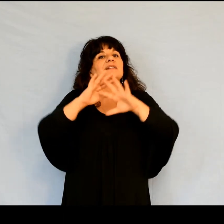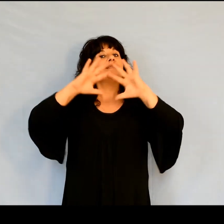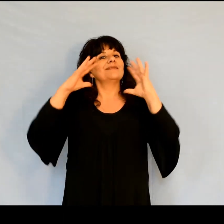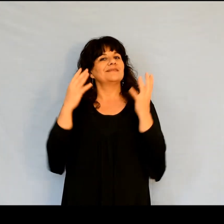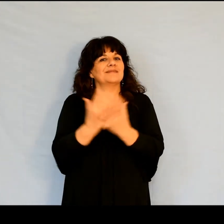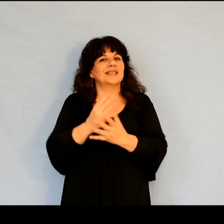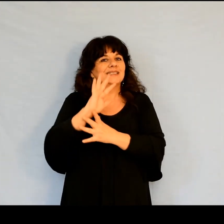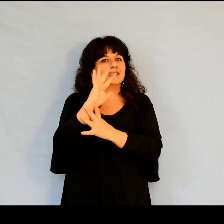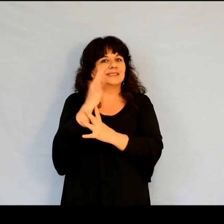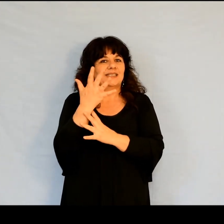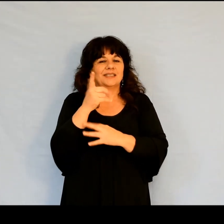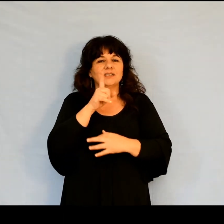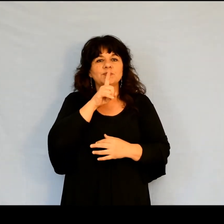5e jour.